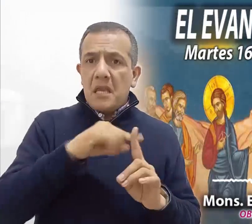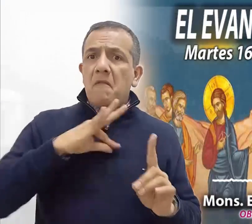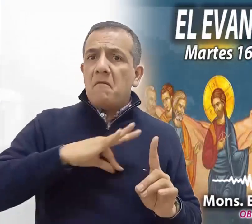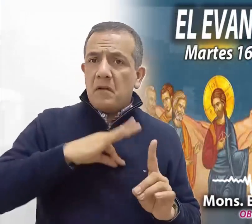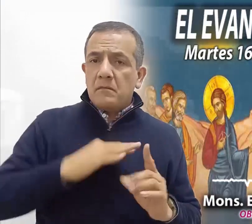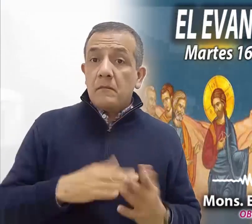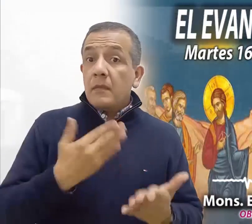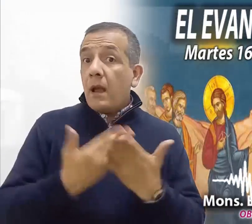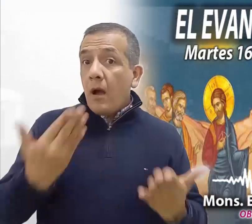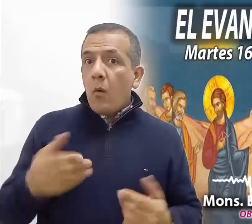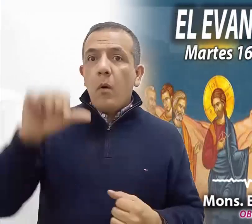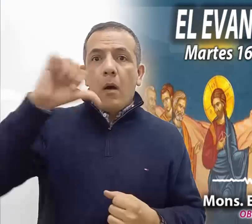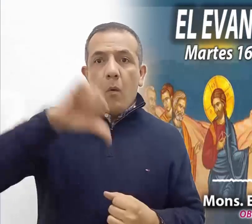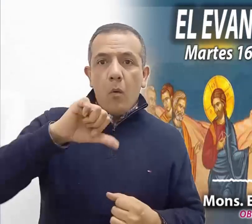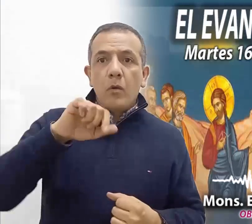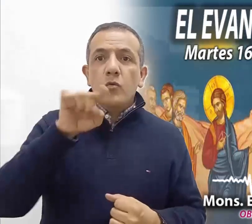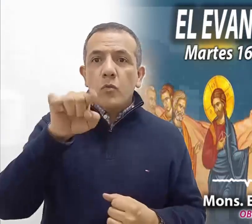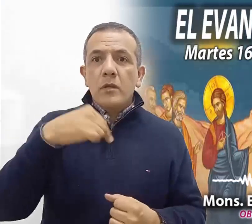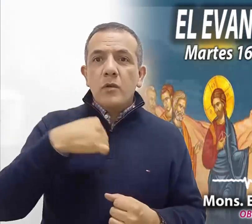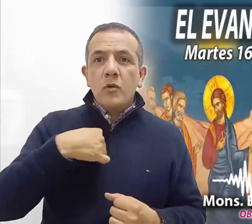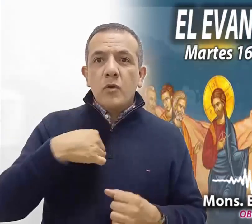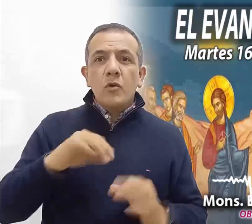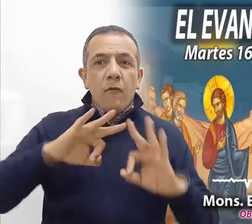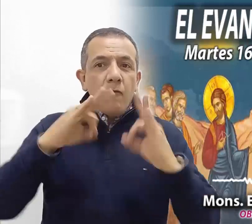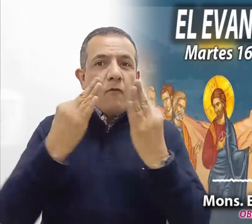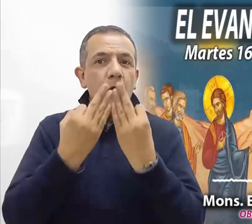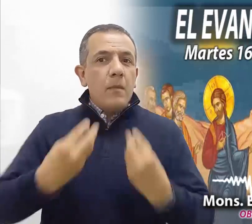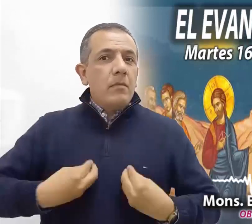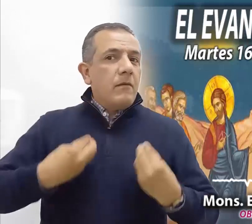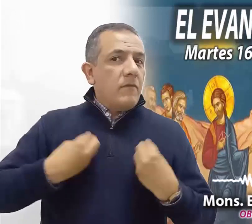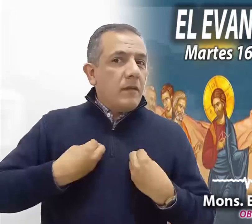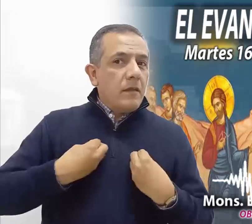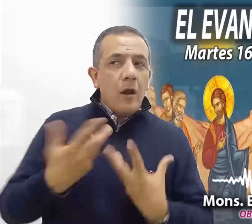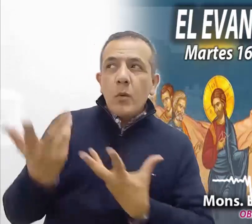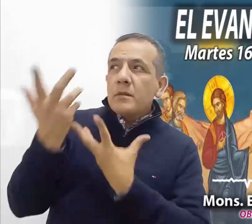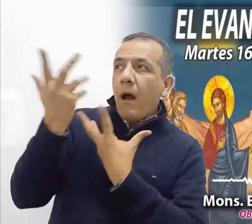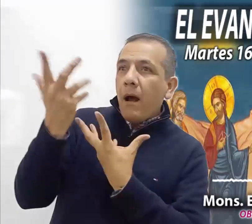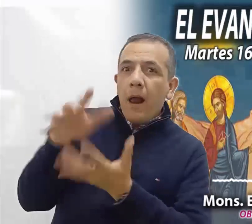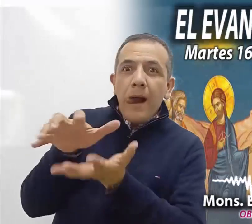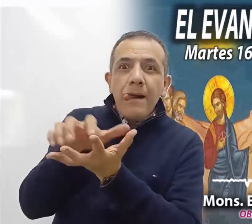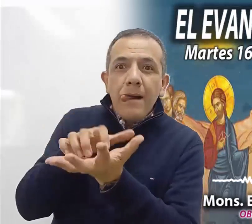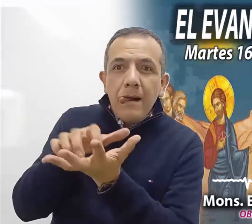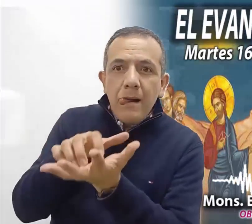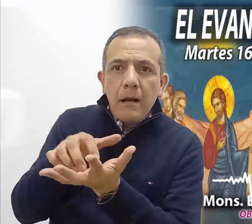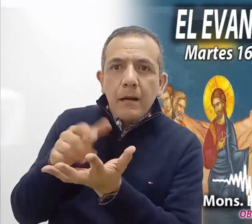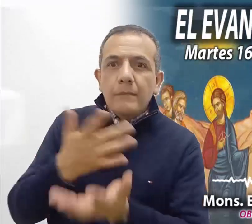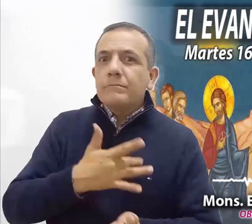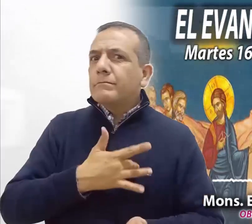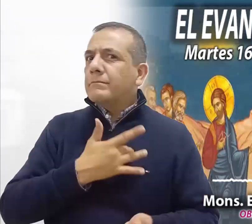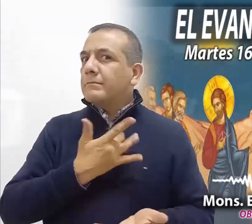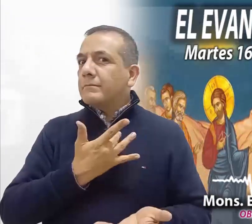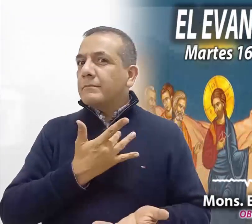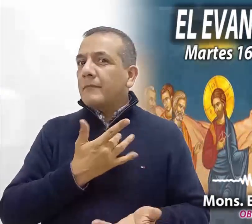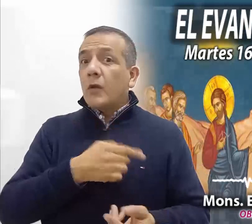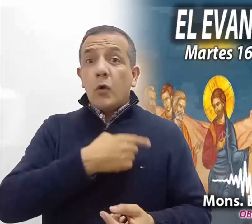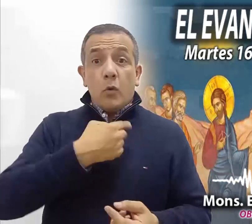hoy Jesús sobre nuestra forma de vivir, nuestros anhelos y nuestras ambiciones? ¿Dónde